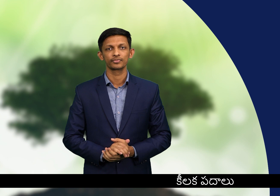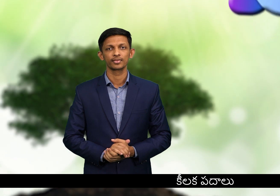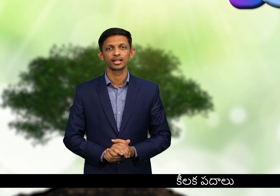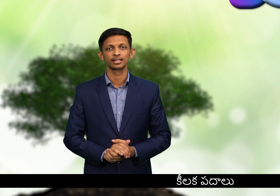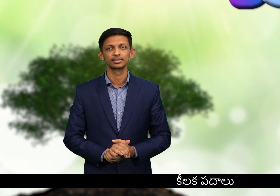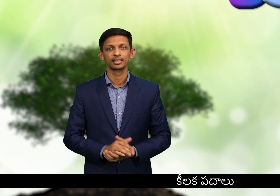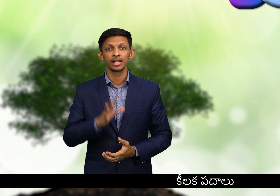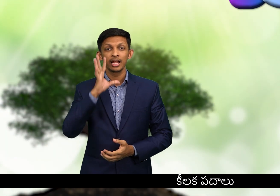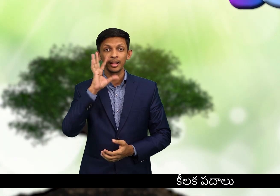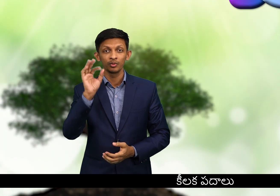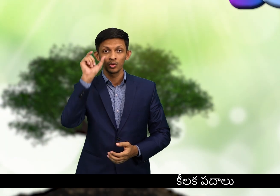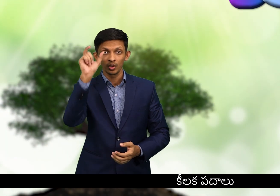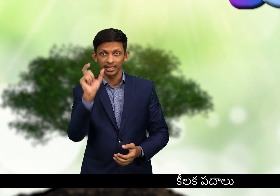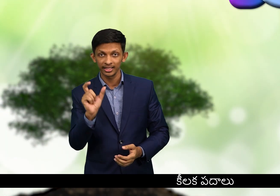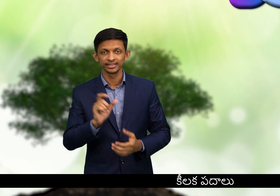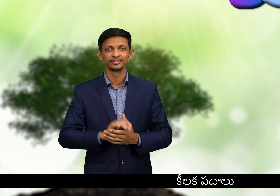కీలక పదాలు.